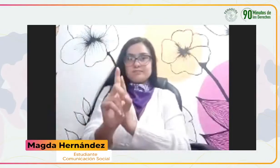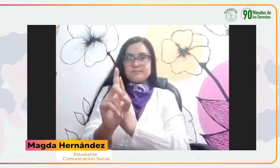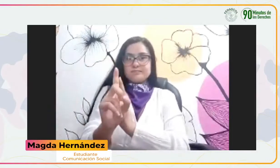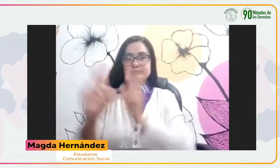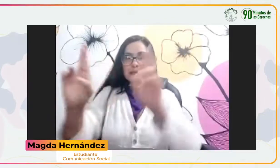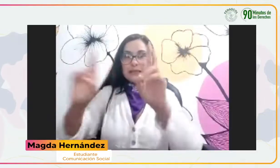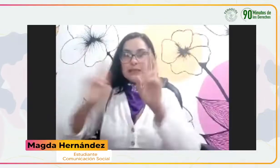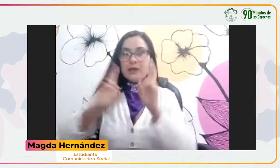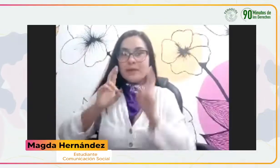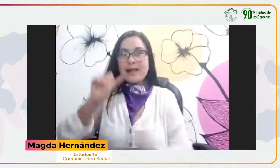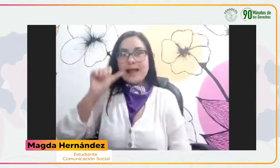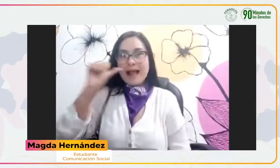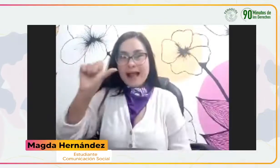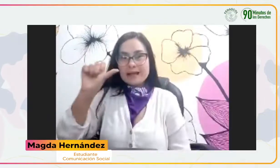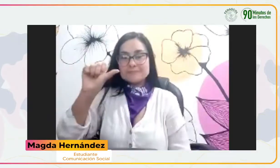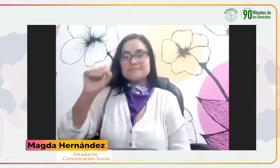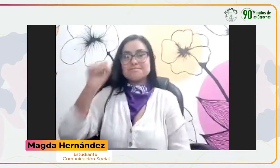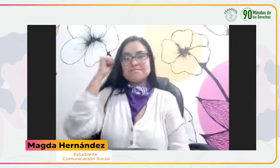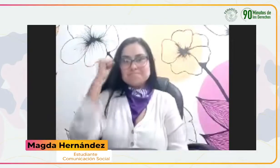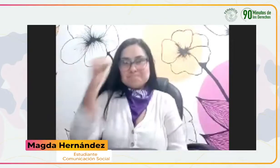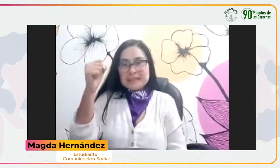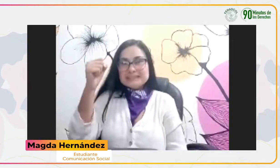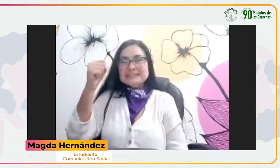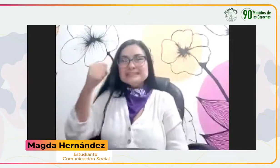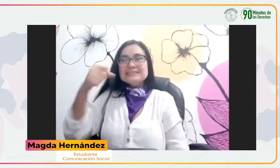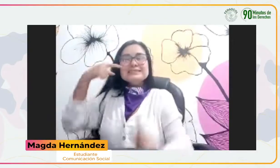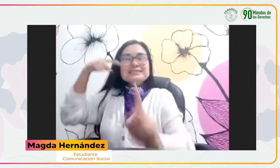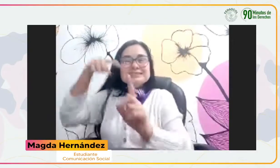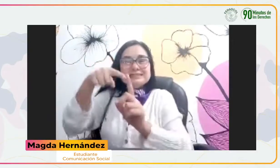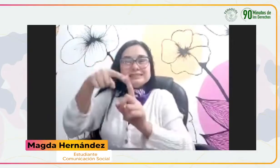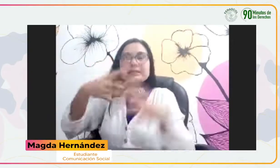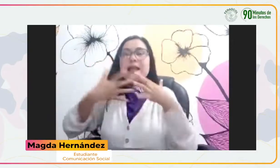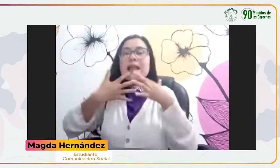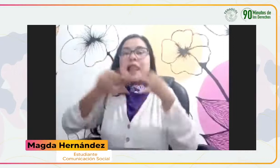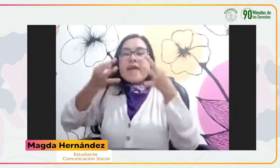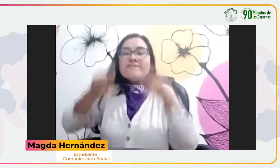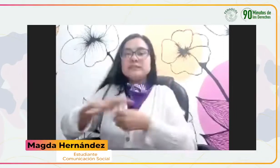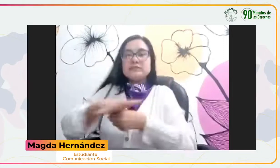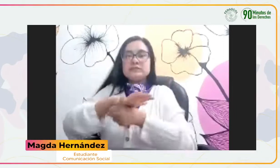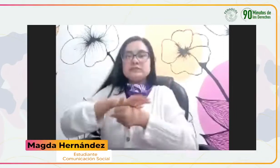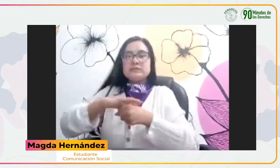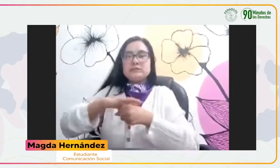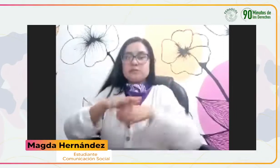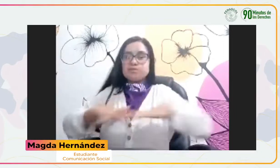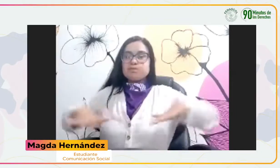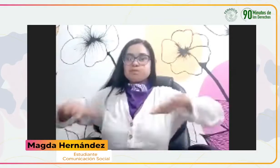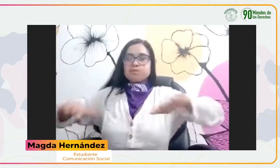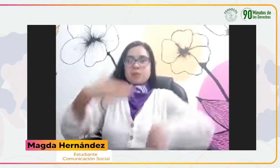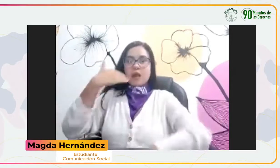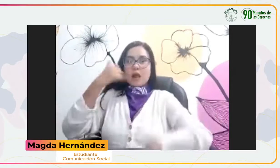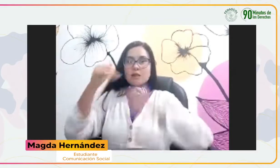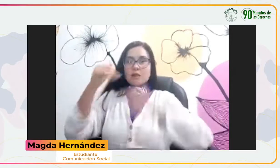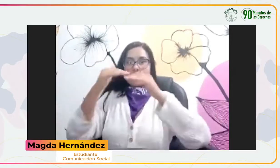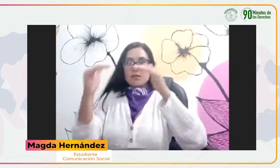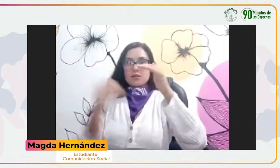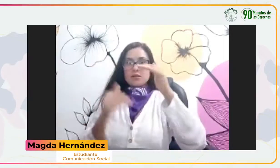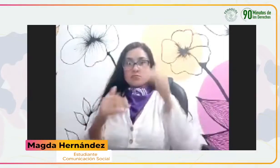movilizar, porque sí es importante generar este reconocimiento, sobre todo de nosotras las mujeres,